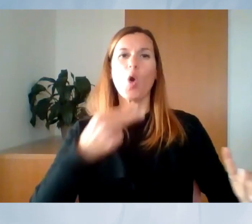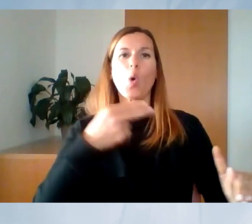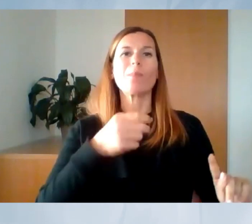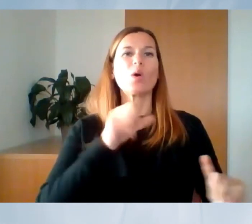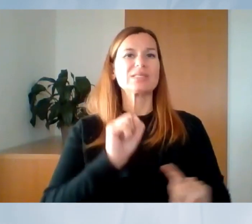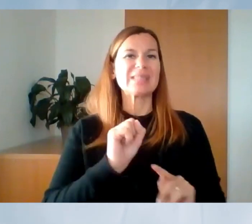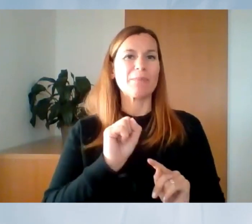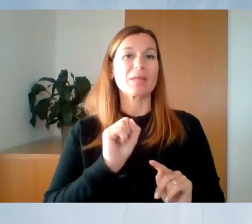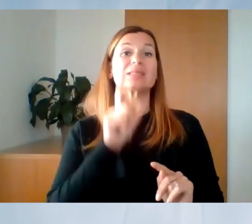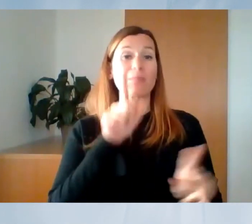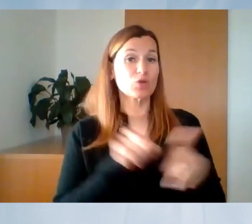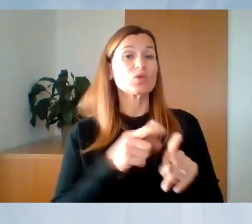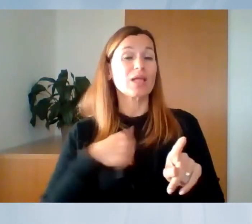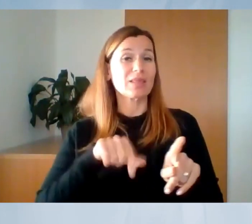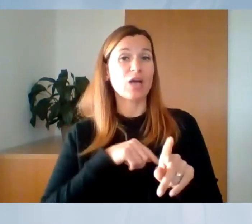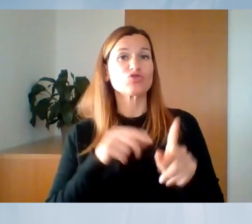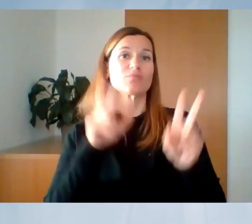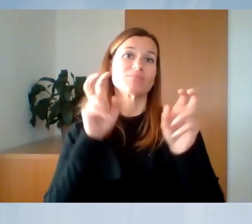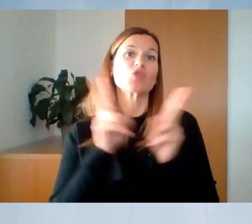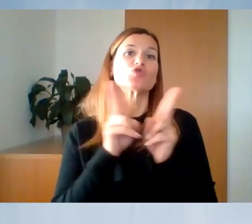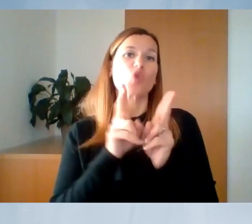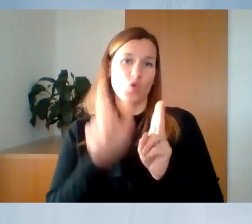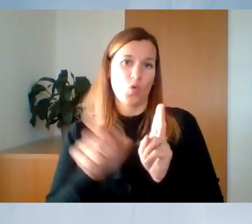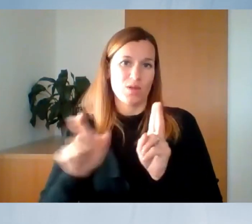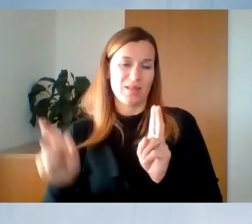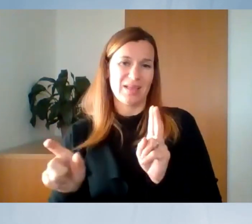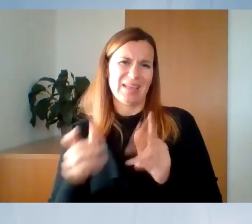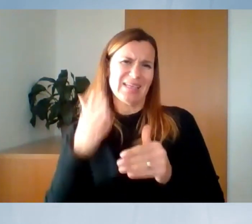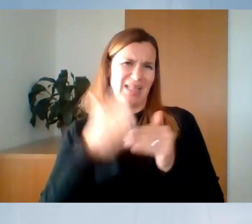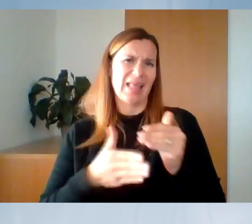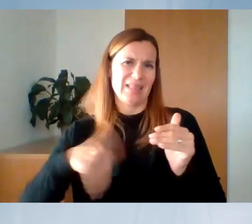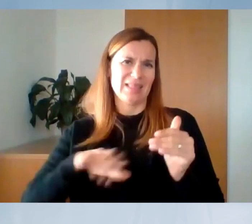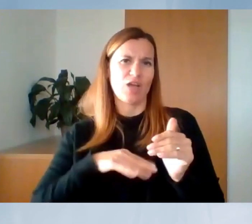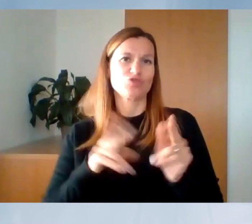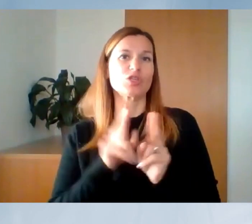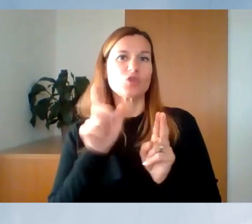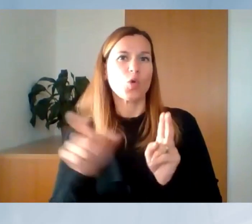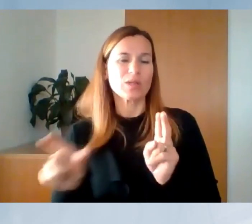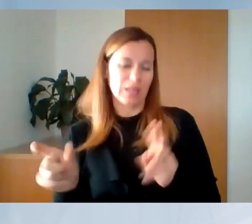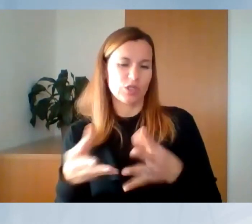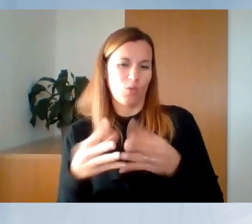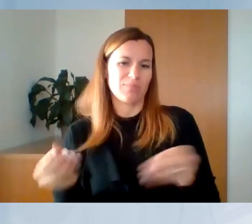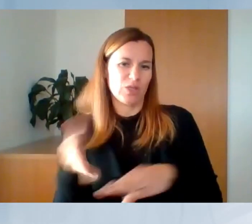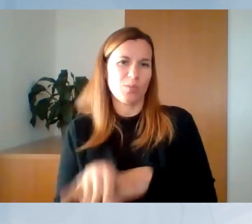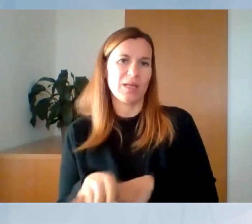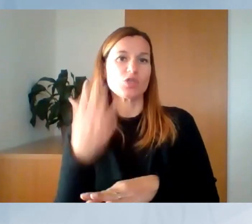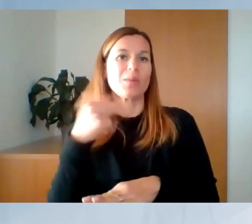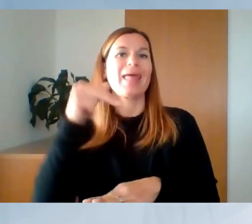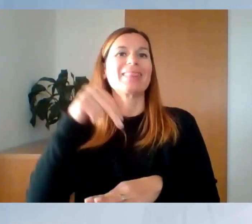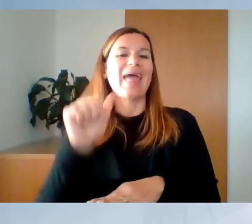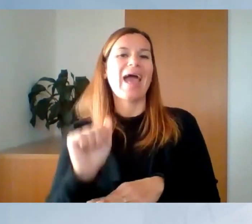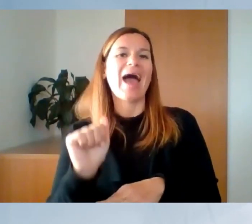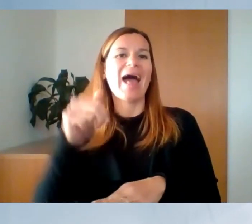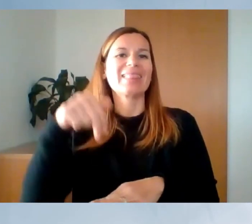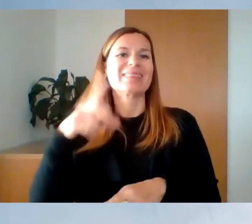homo sapiens, ampak tudi naši bratranci, naprimer zadnji naši bratranci, ki so izumrli, so bili